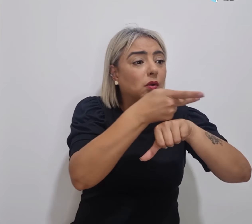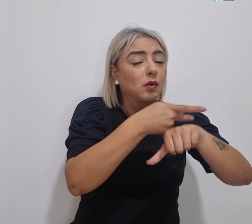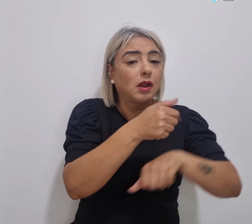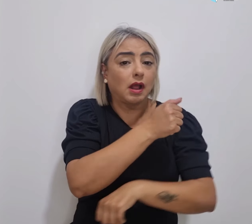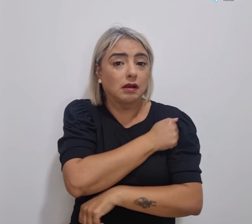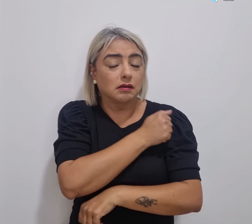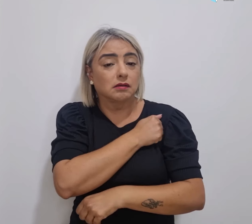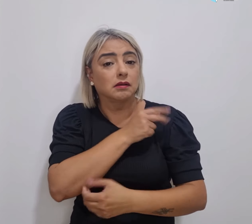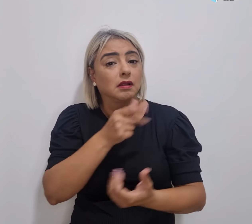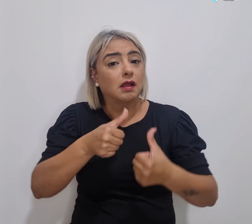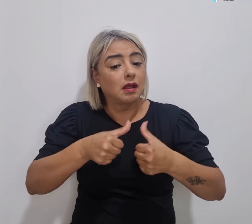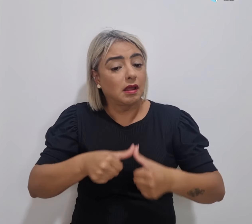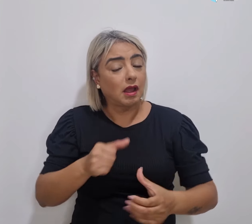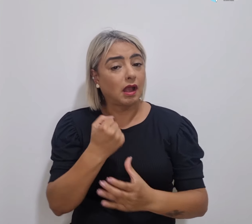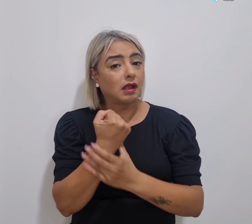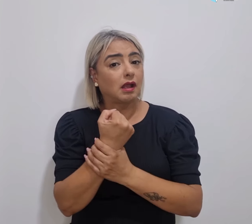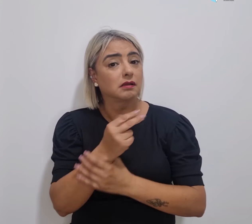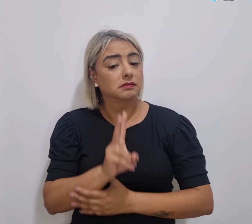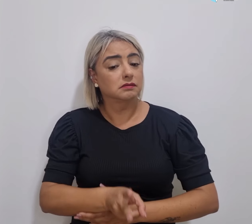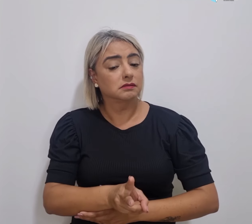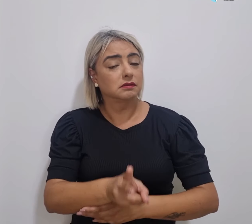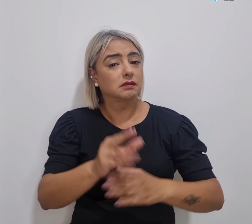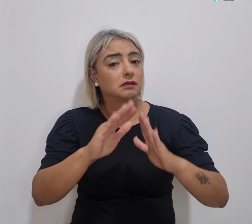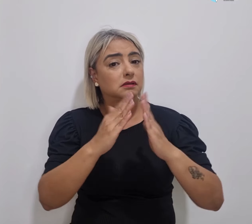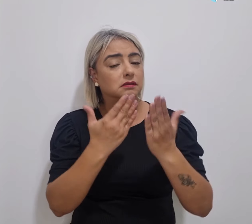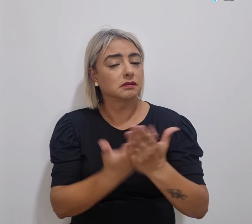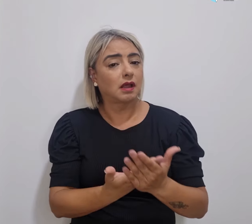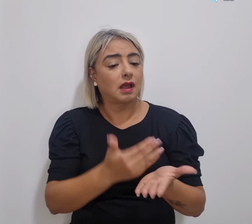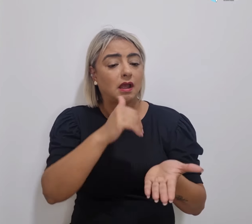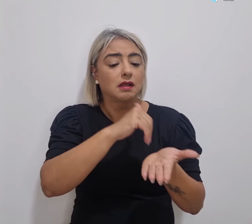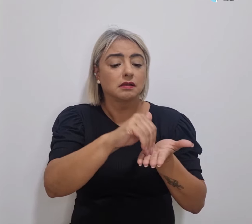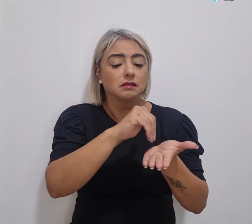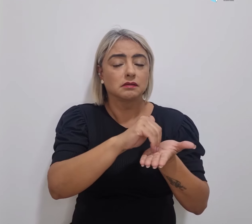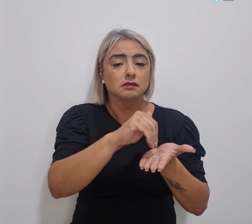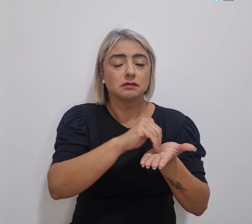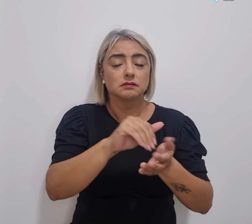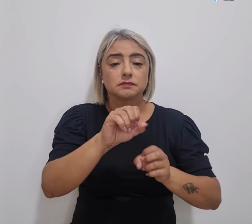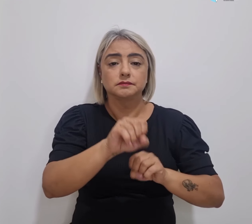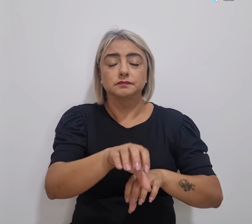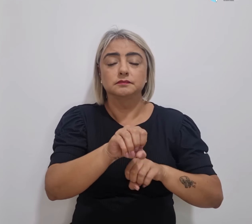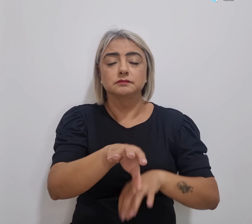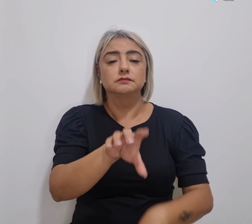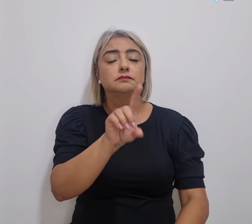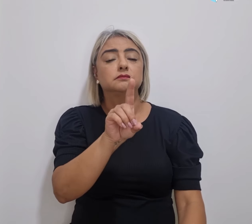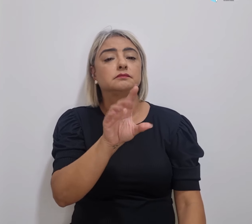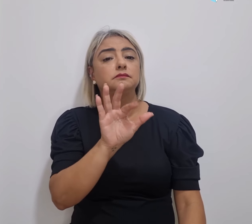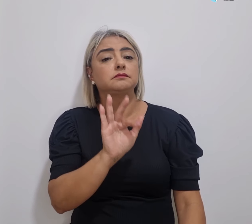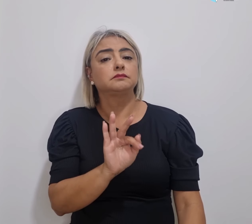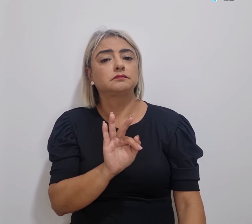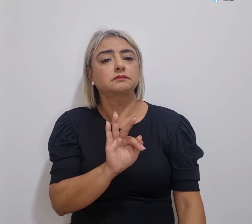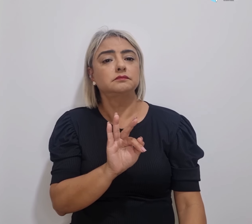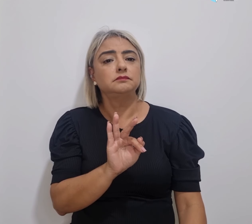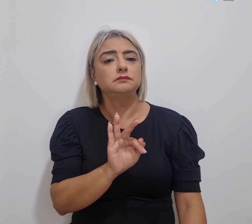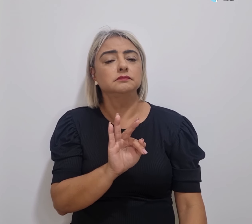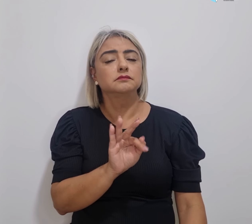permanência na escola, a Secretaria de Estado da Educação do Distrito Federal continua